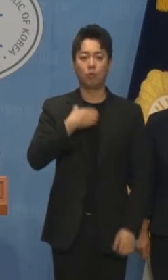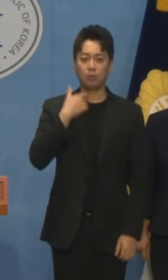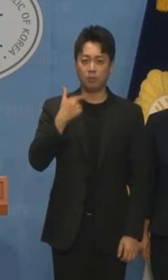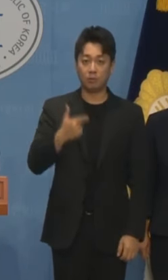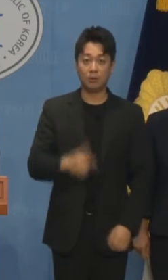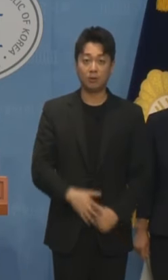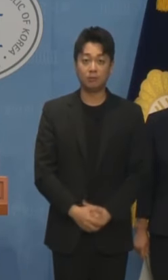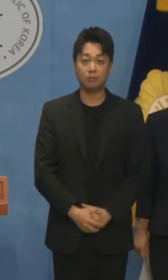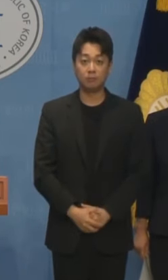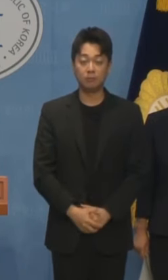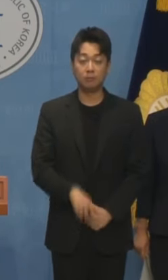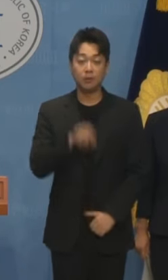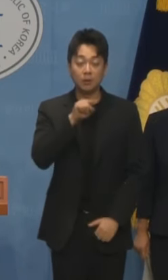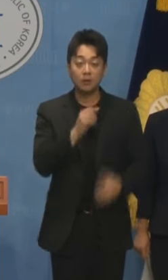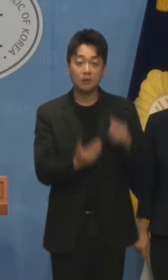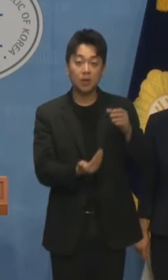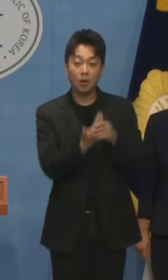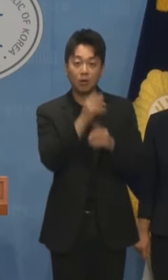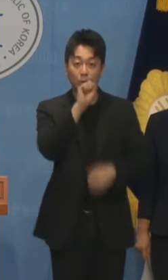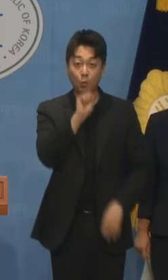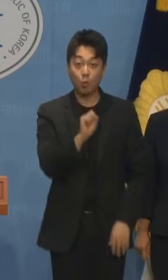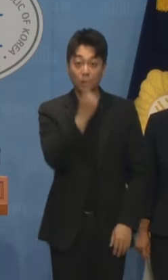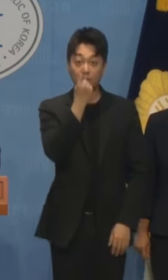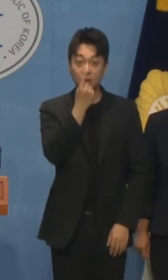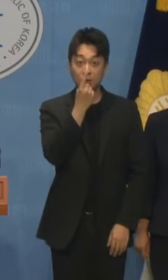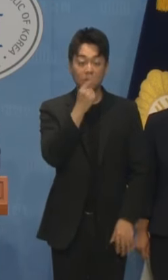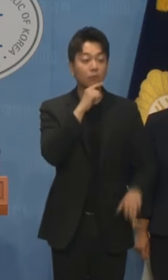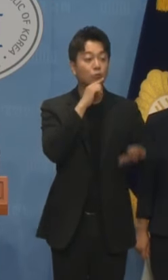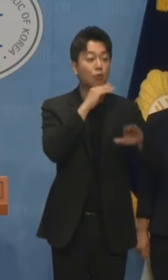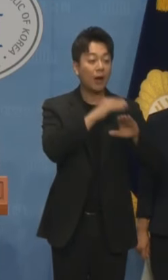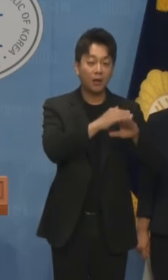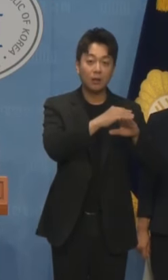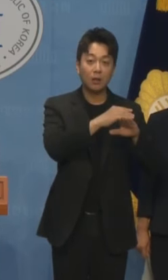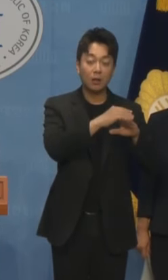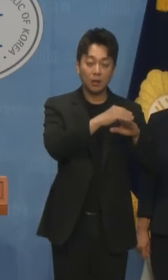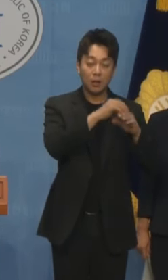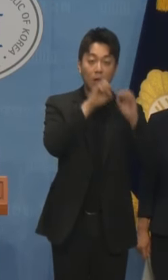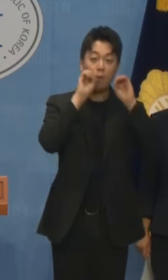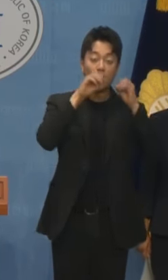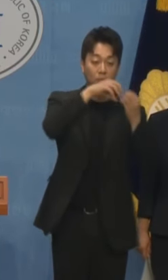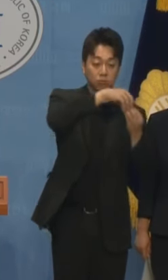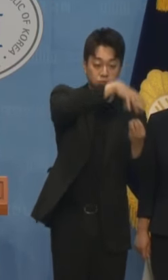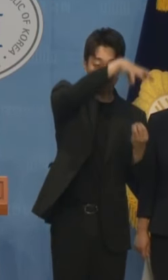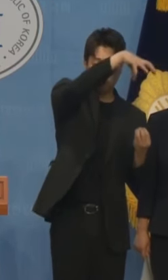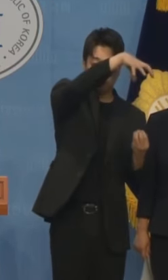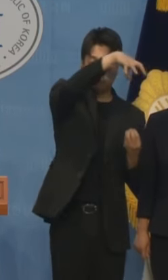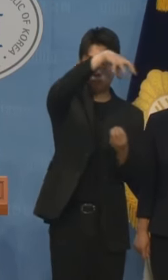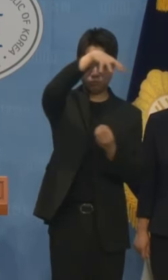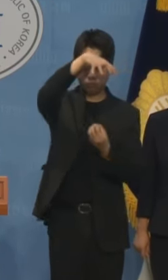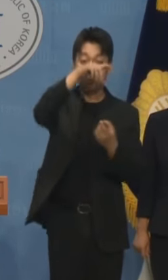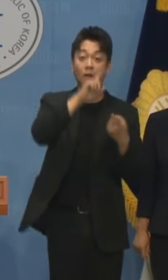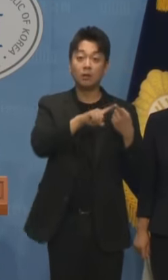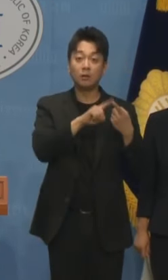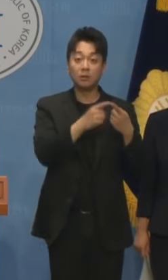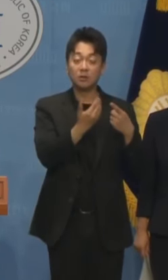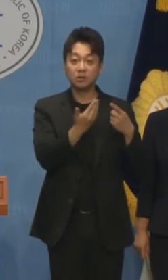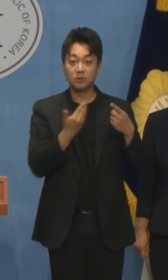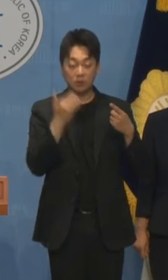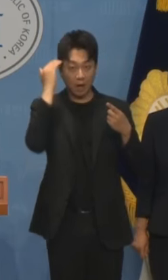사태의 발단은 대북 전단 살포합니다 정부는 표현의 자유라며 반했지만 현재